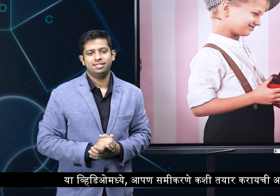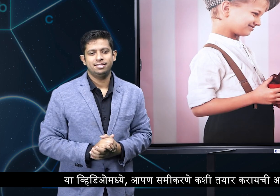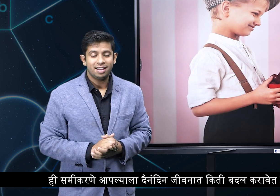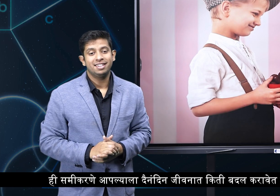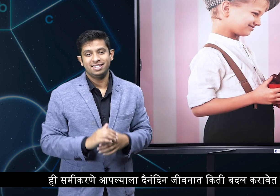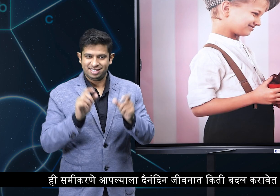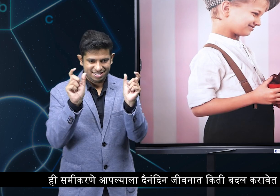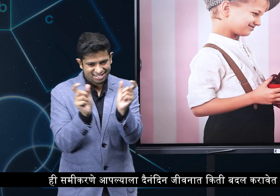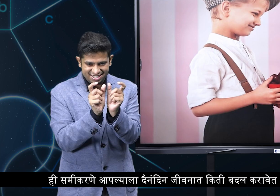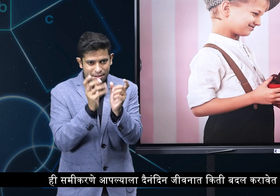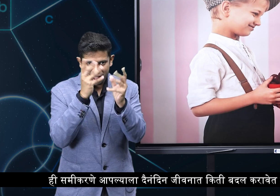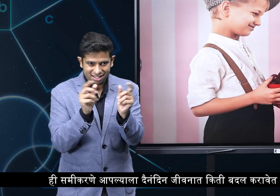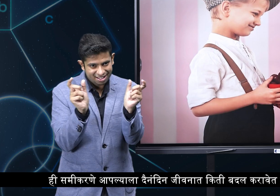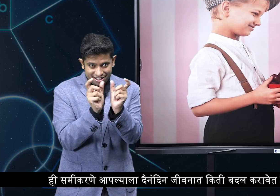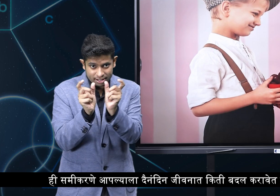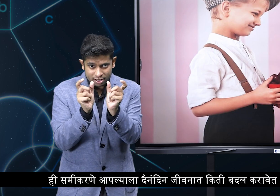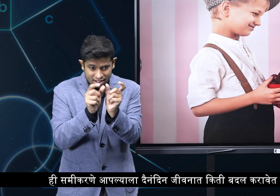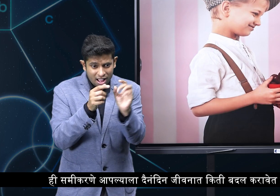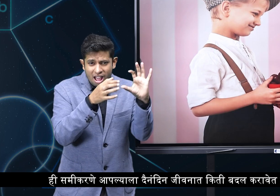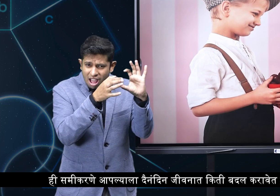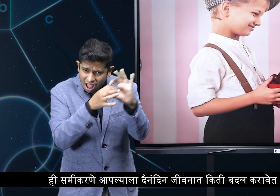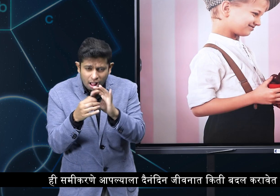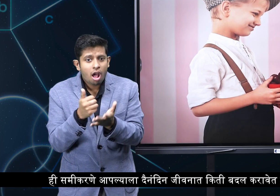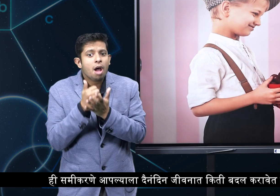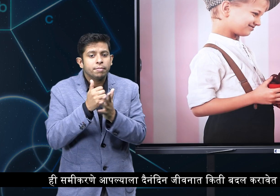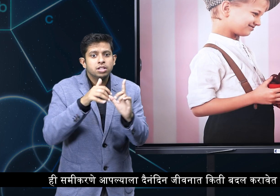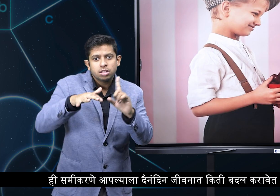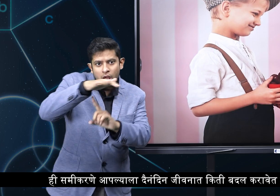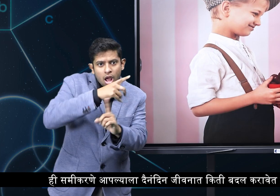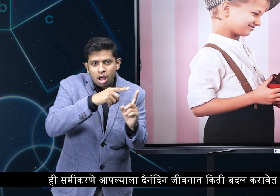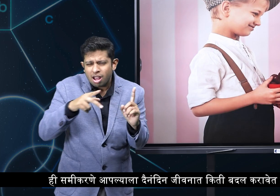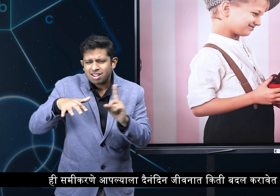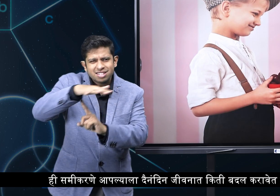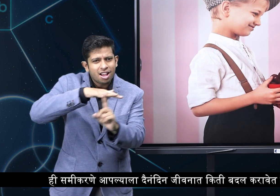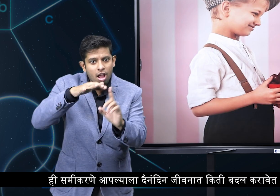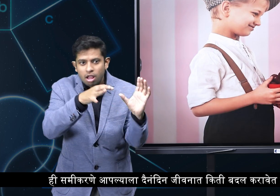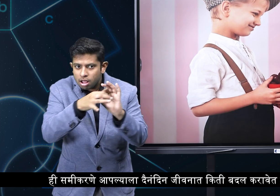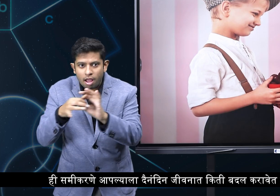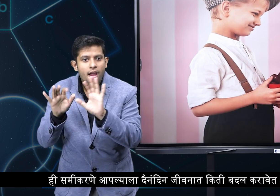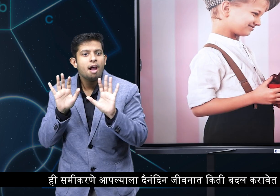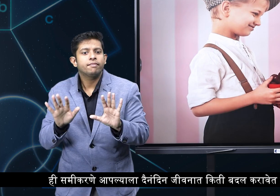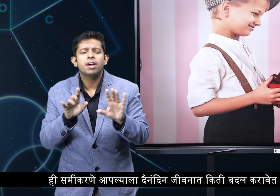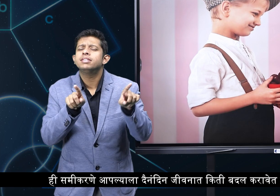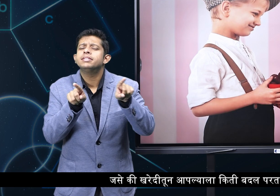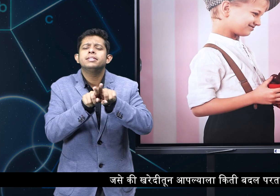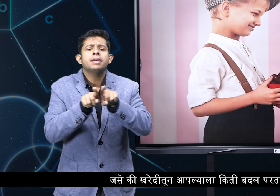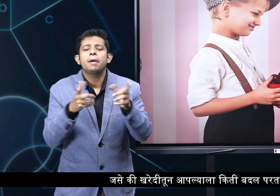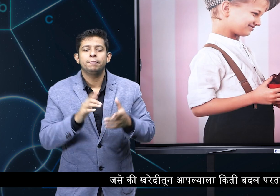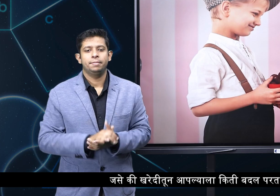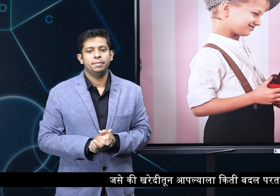ही समीकरणे आपल्याला दैनंदिन जीवनात किती बदल करावेत हे शोधण्यास मदत करते. जसे की